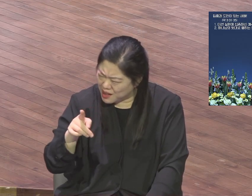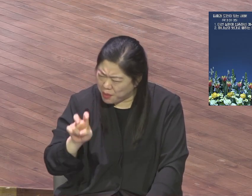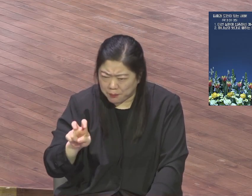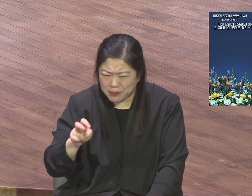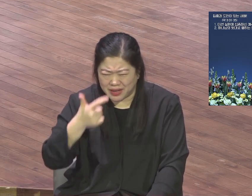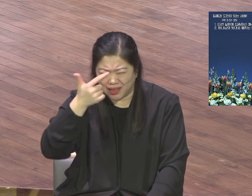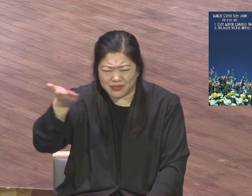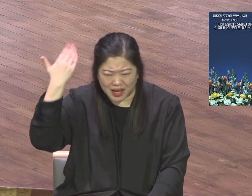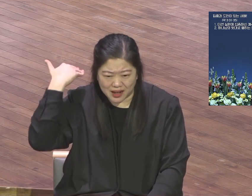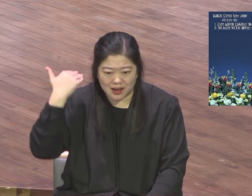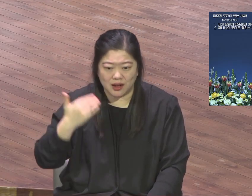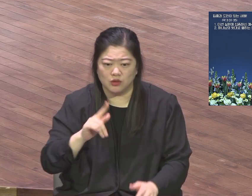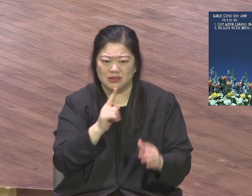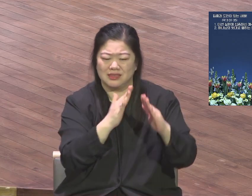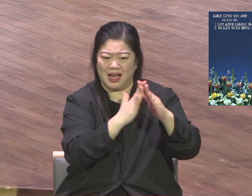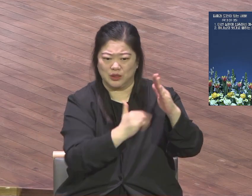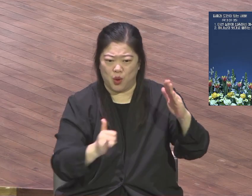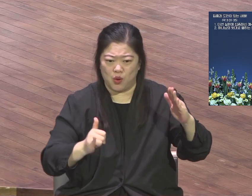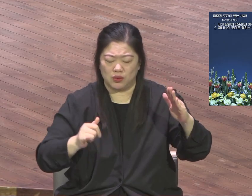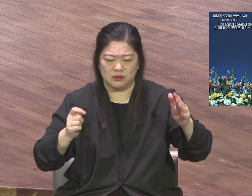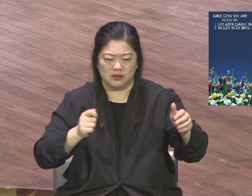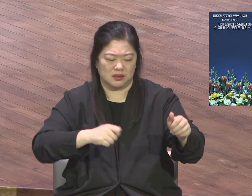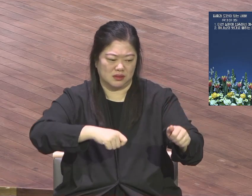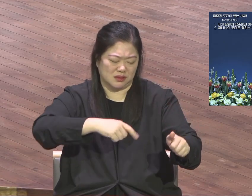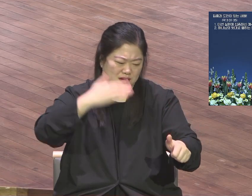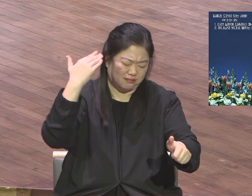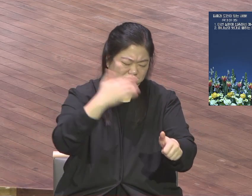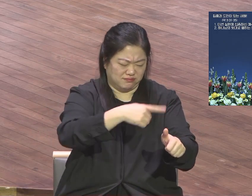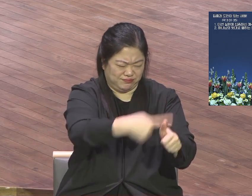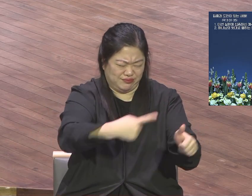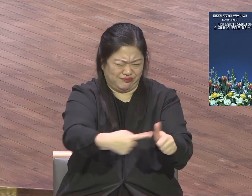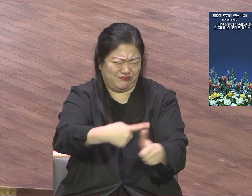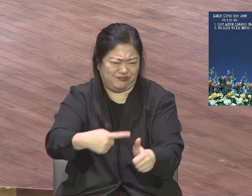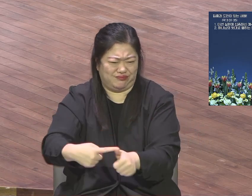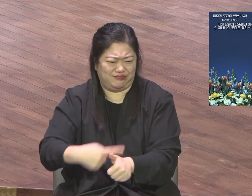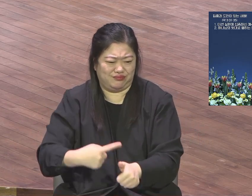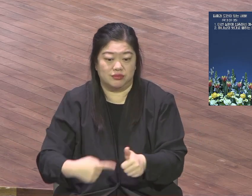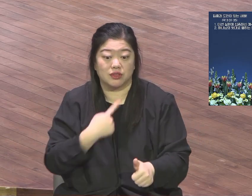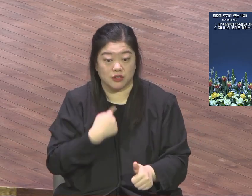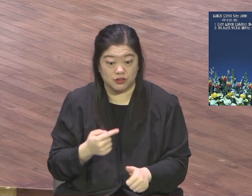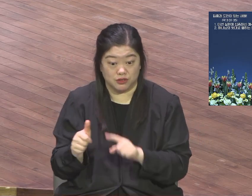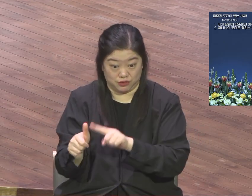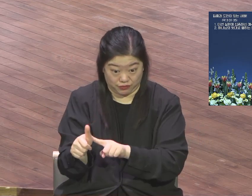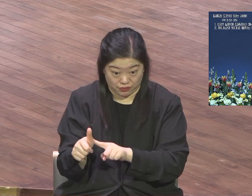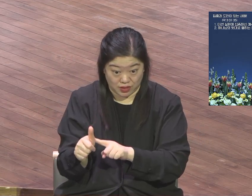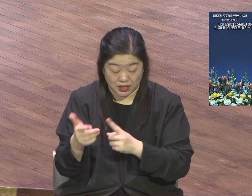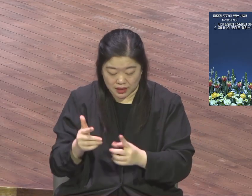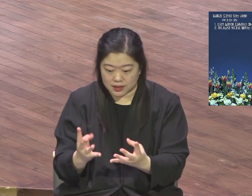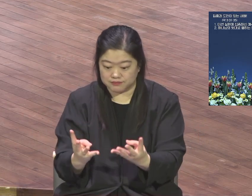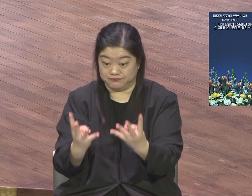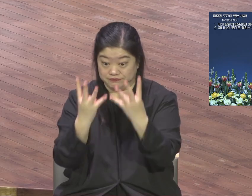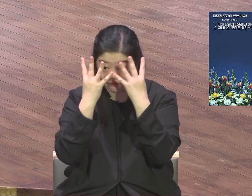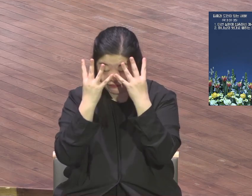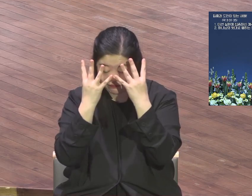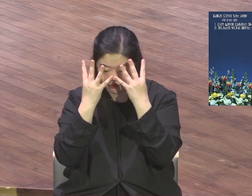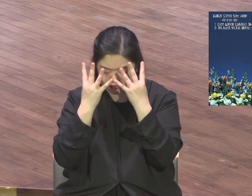흉악범도 교도소에서 김덕신 목사님 가서 전도해서 예수 영접하고 하나님 자녀